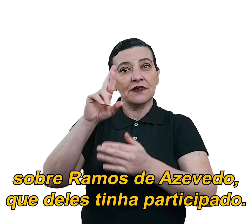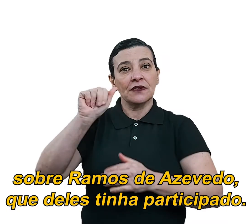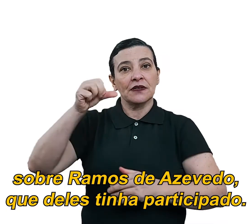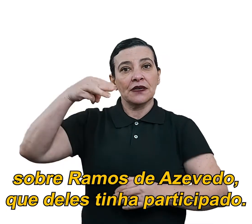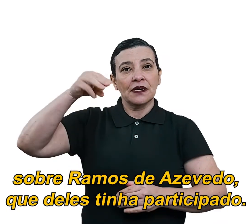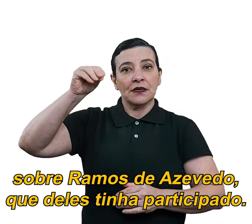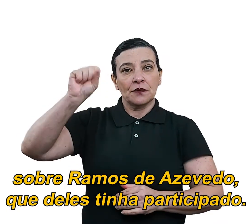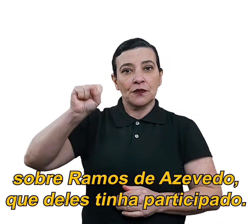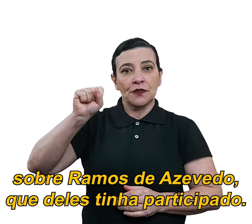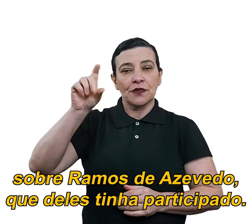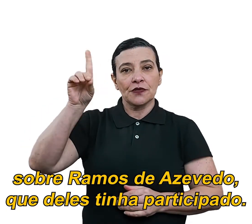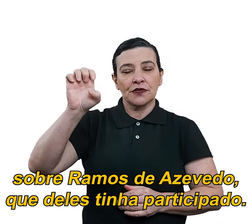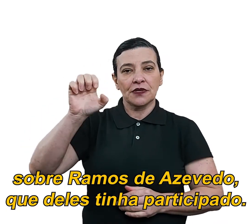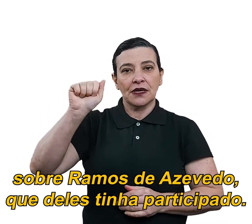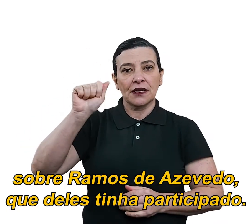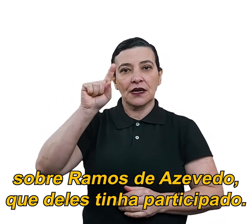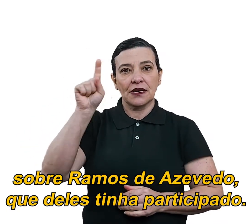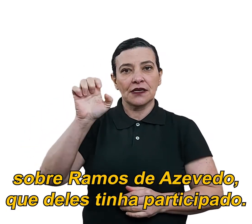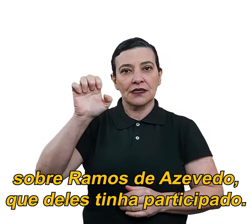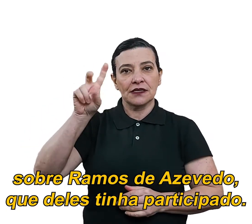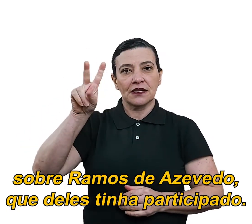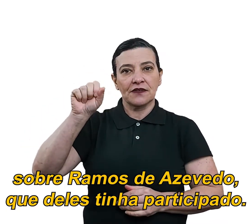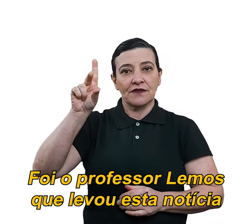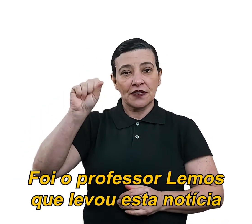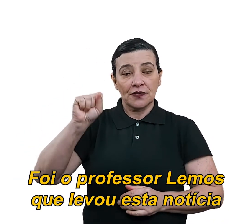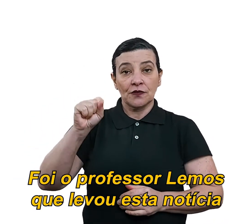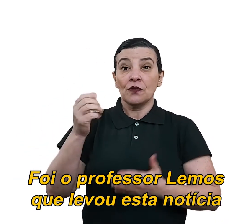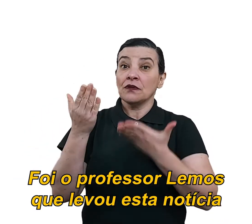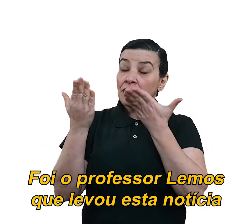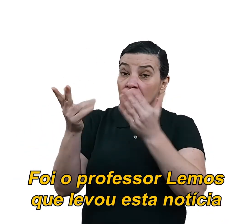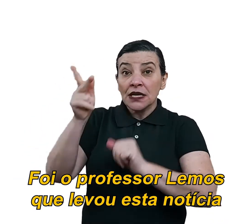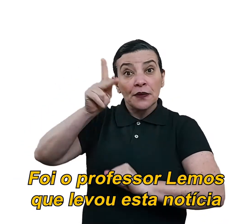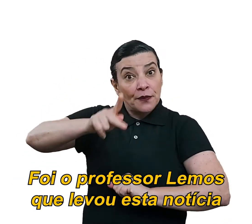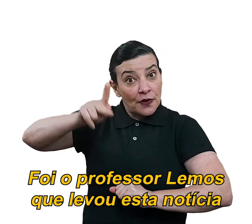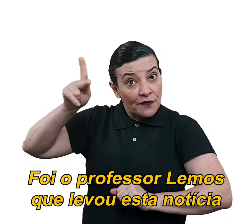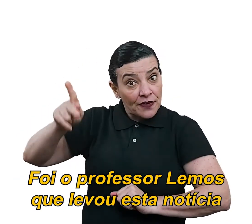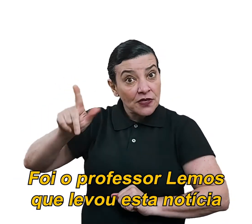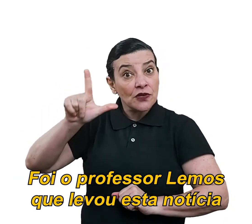livros sobre Ramos de Azevedo, que deles tinha participado. Foi o